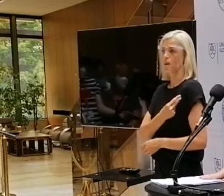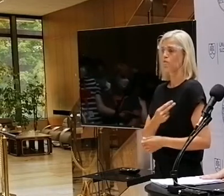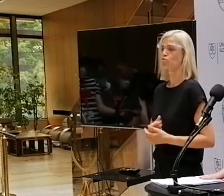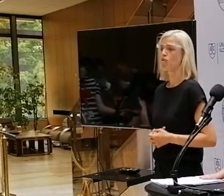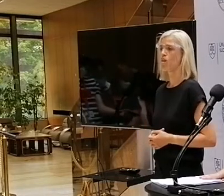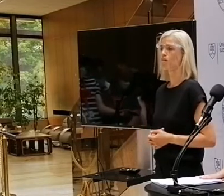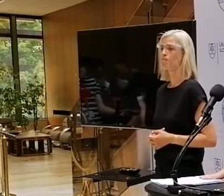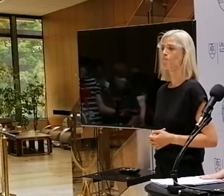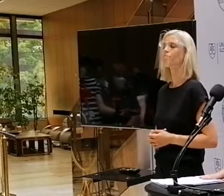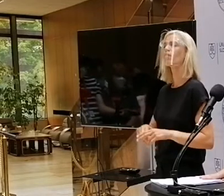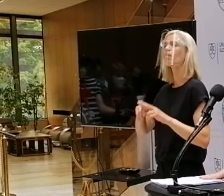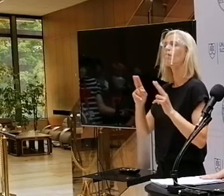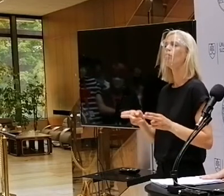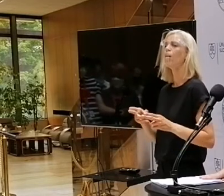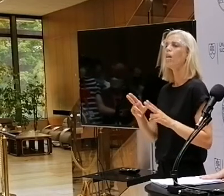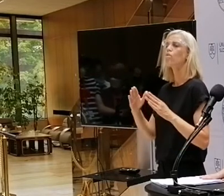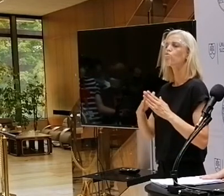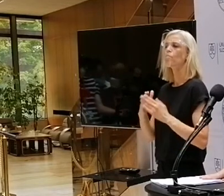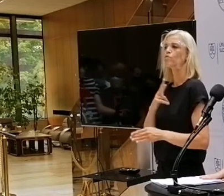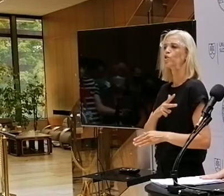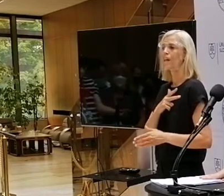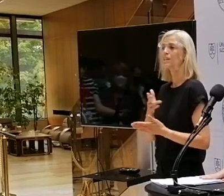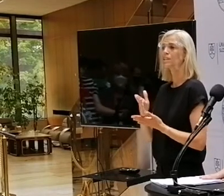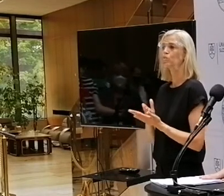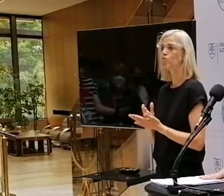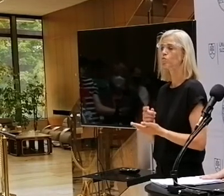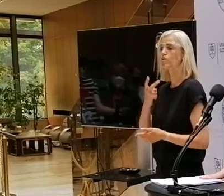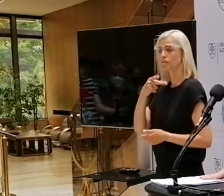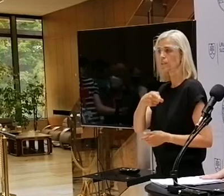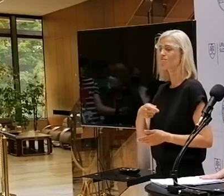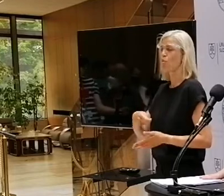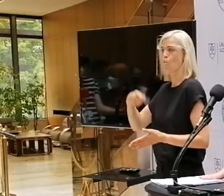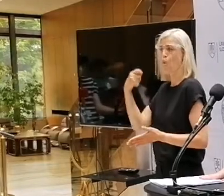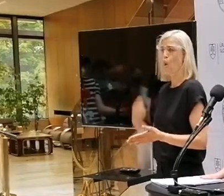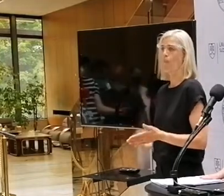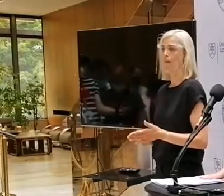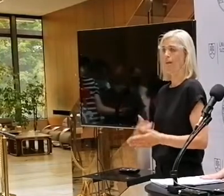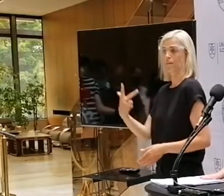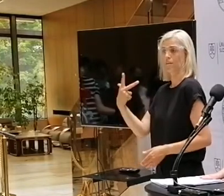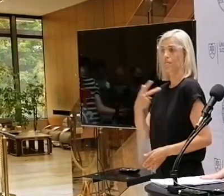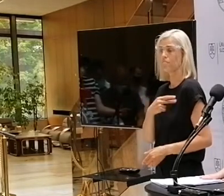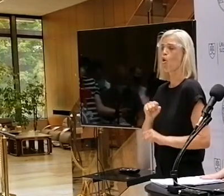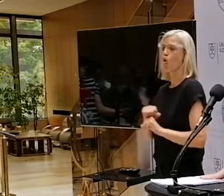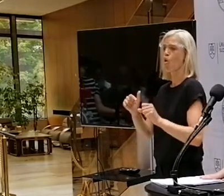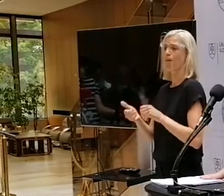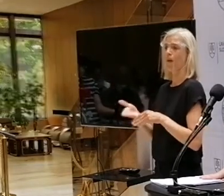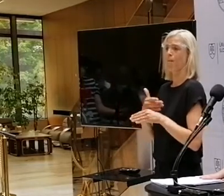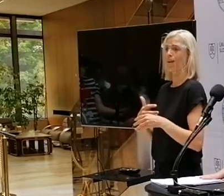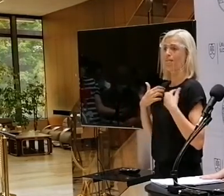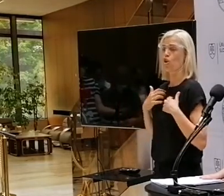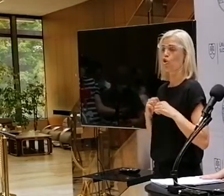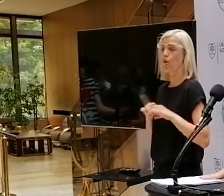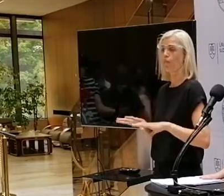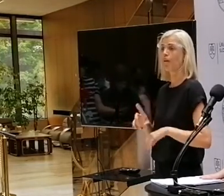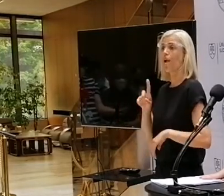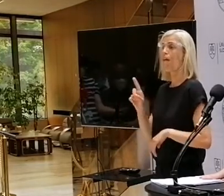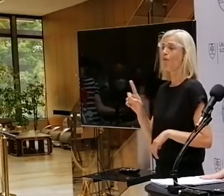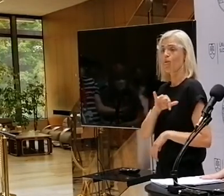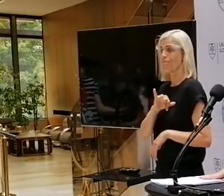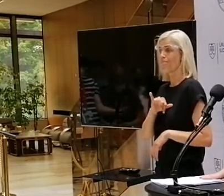V zariadeniach sociálnych služieb sa nám to nesmierne osvedčilo ako ochrana pred covidom. Ale pre tých, ktorí sa nechcú